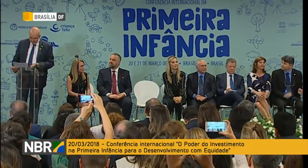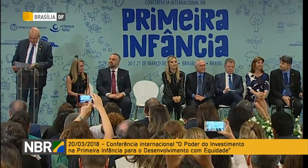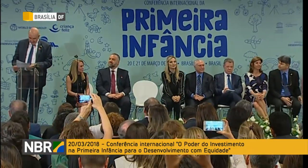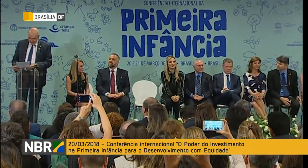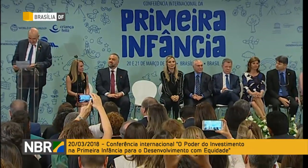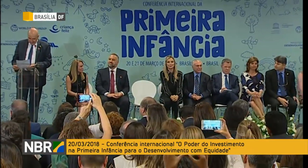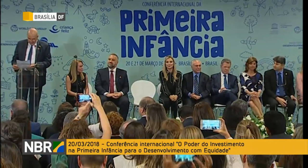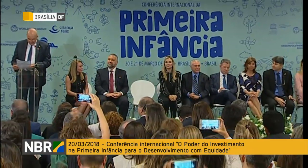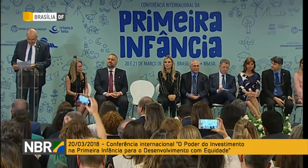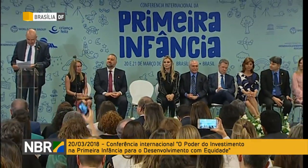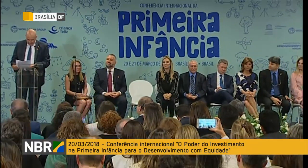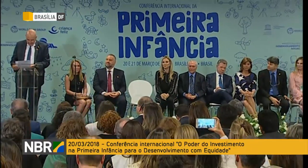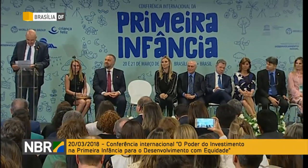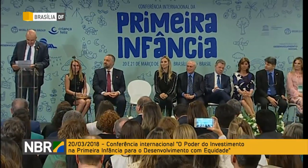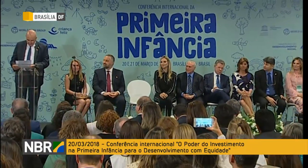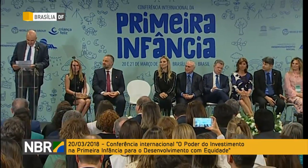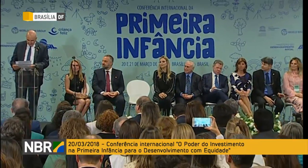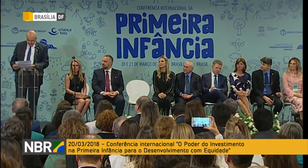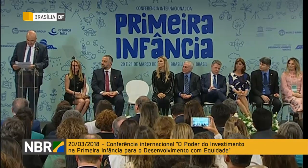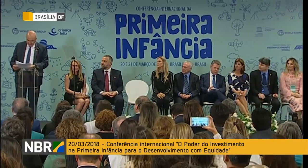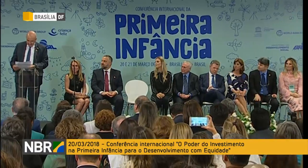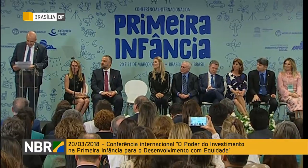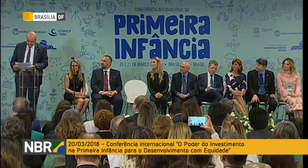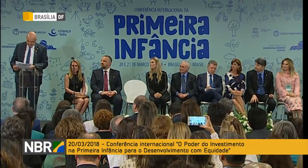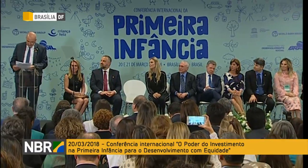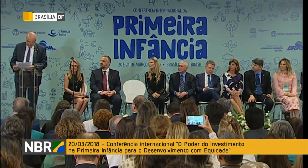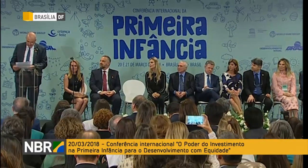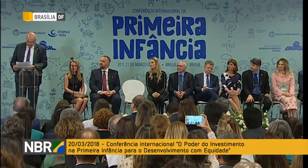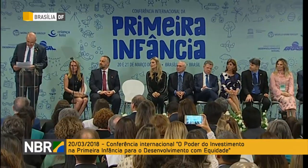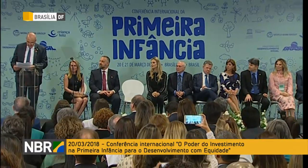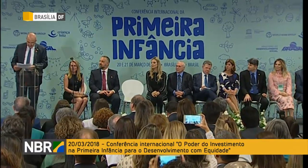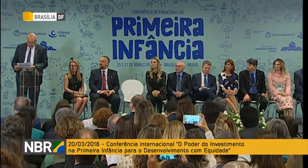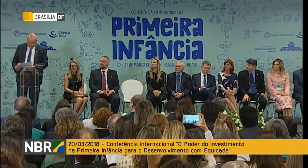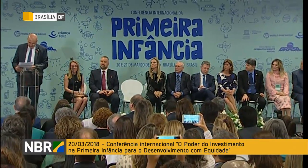Colômbia. Queria cumprimentar